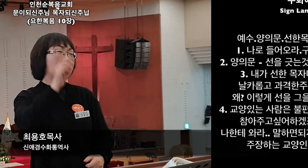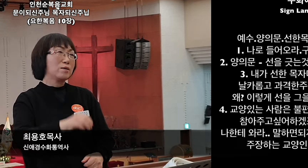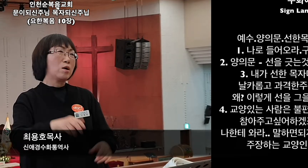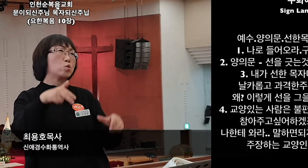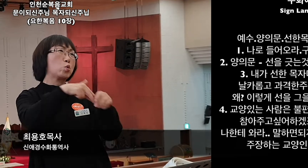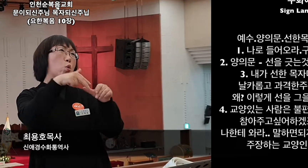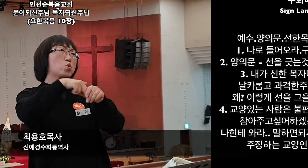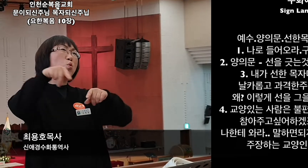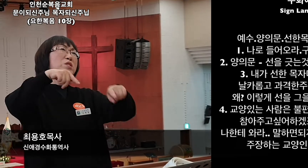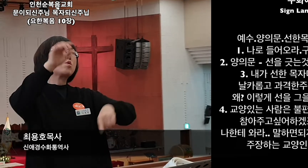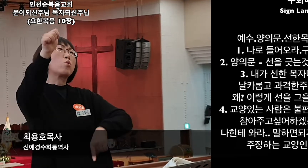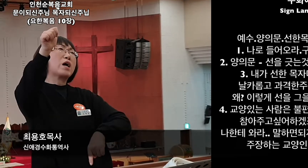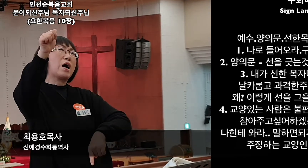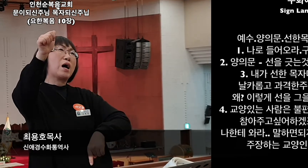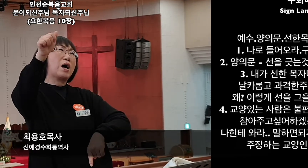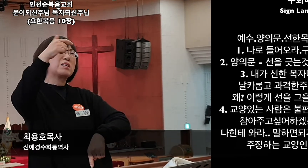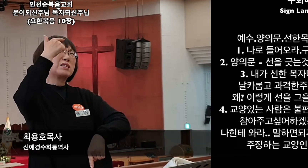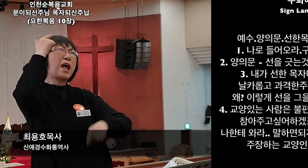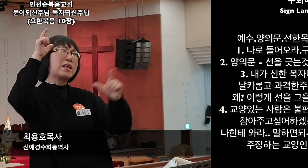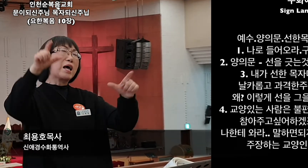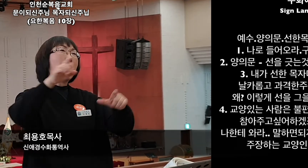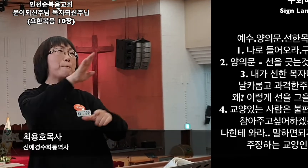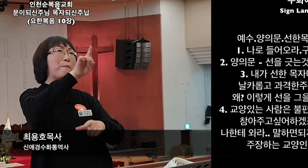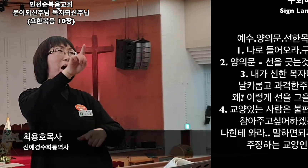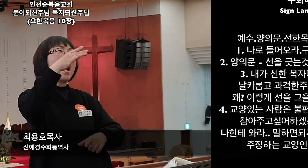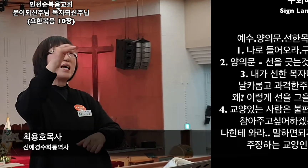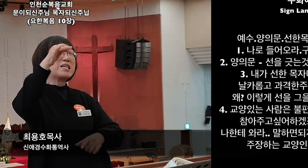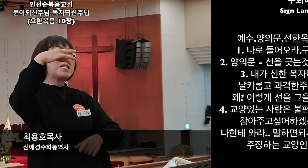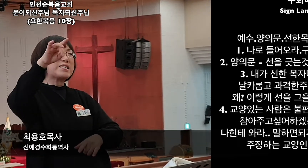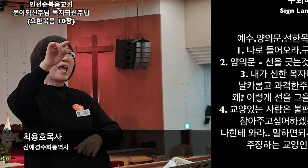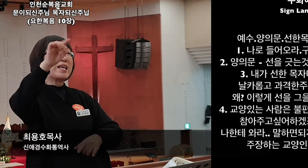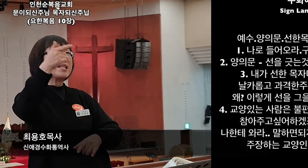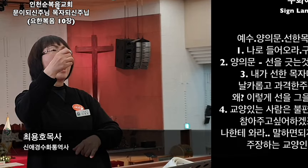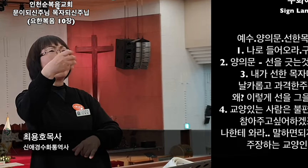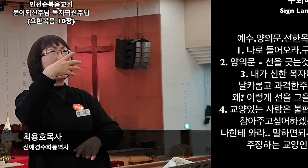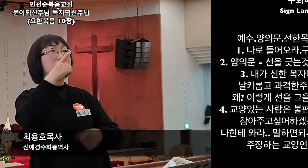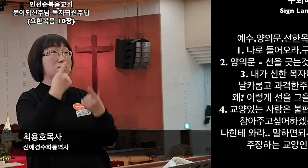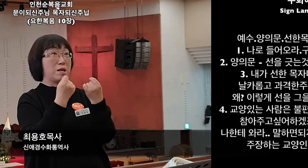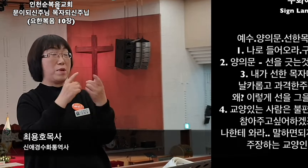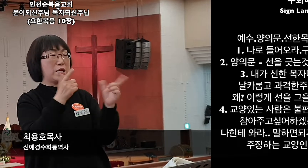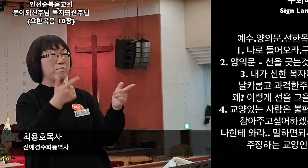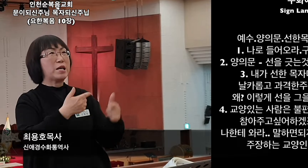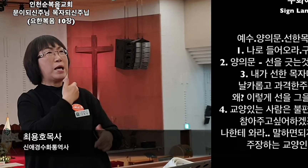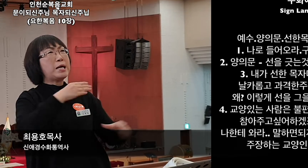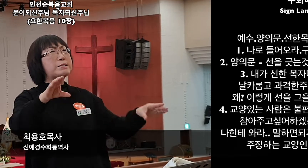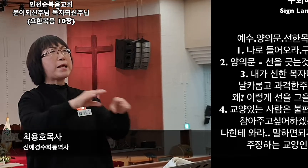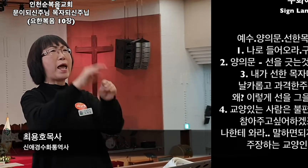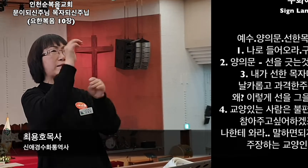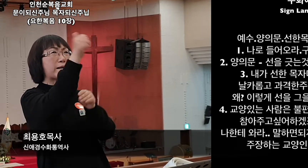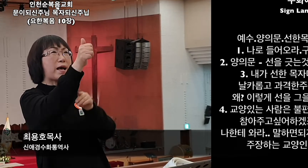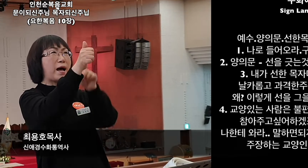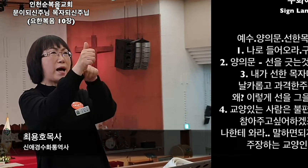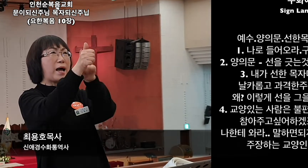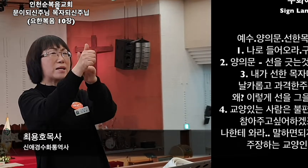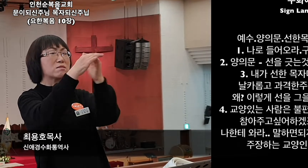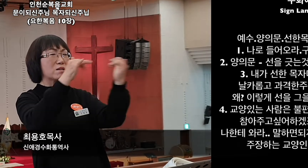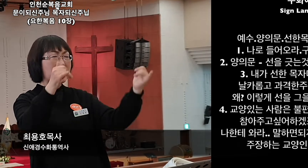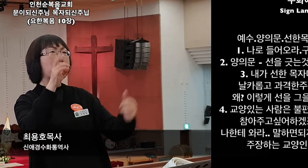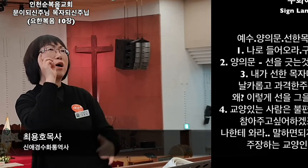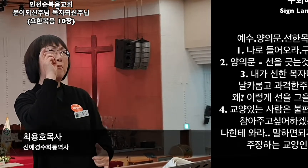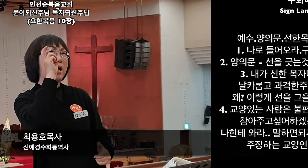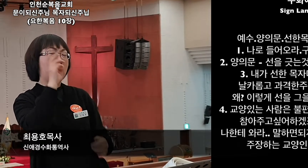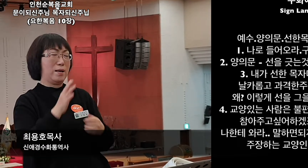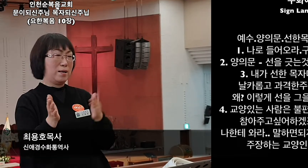종교 지도자들일 겁니다. 그 당시에 바리새인들이라고 불렸던 사람들 아니면 제사장이라고 불렸던 그런 사람들일